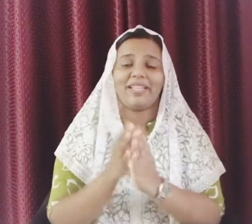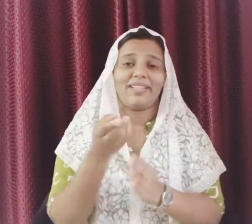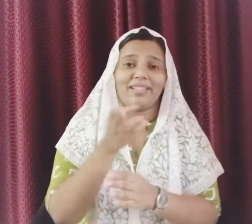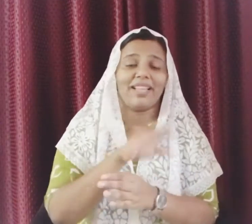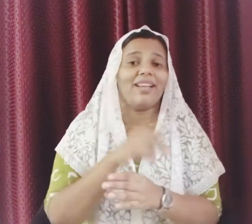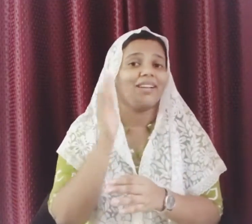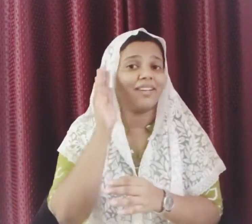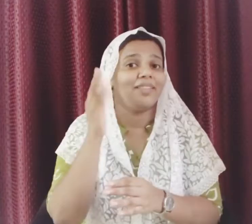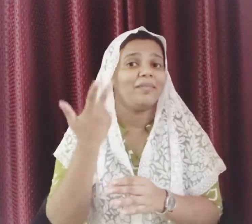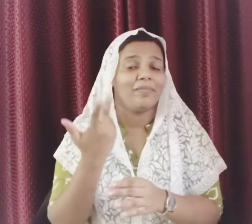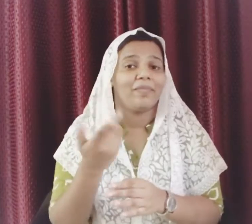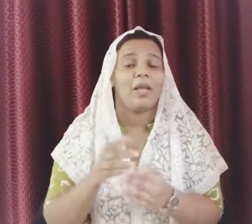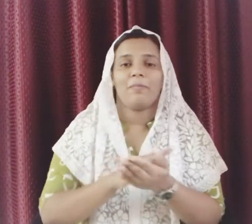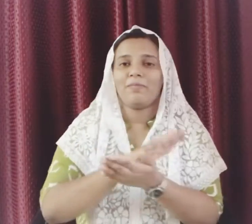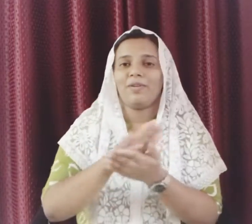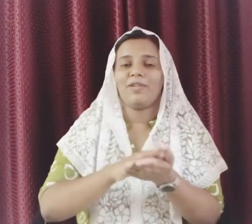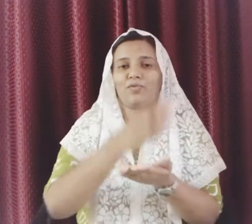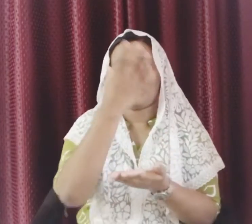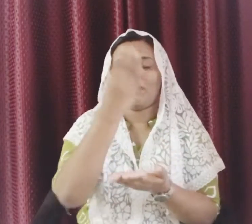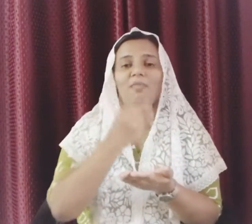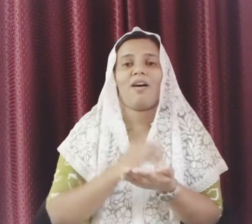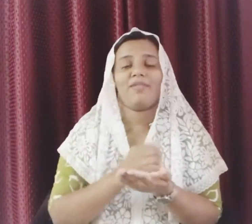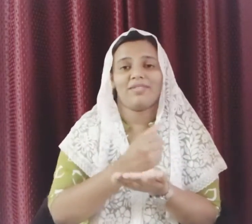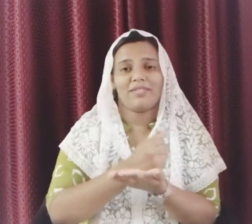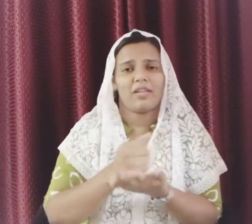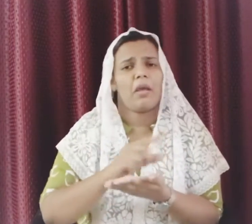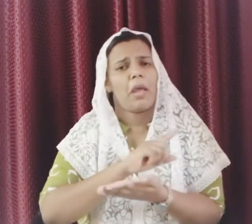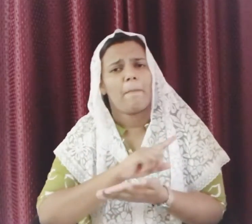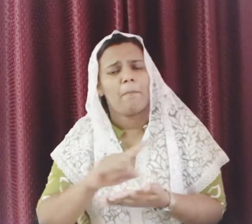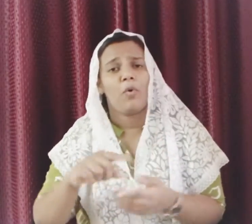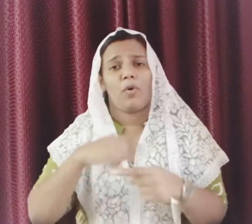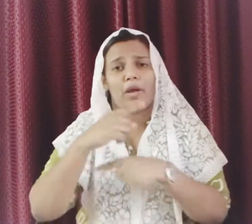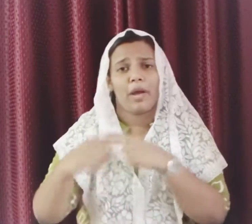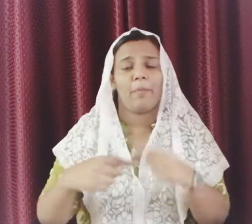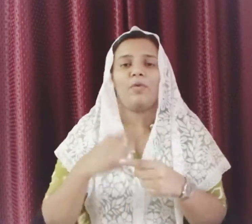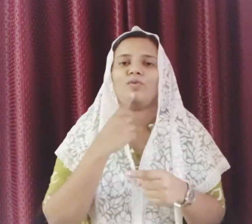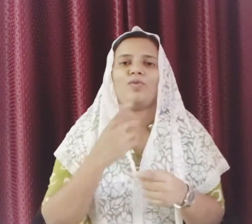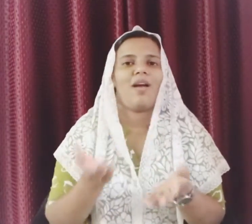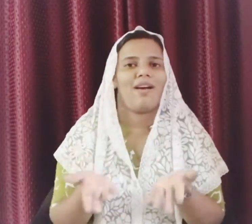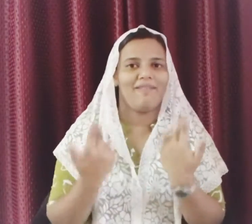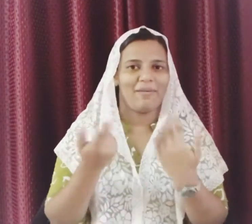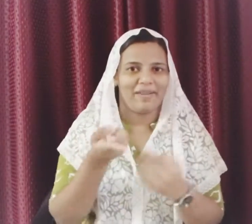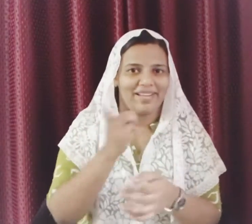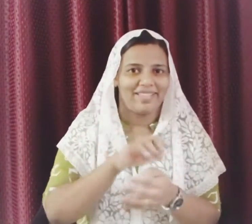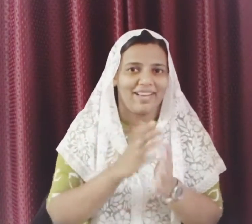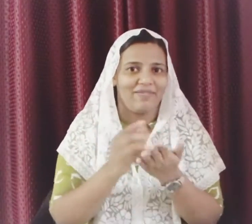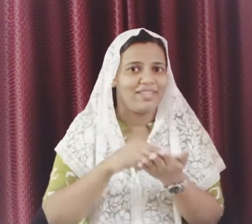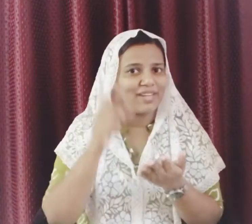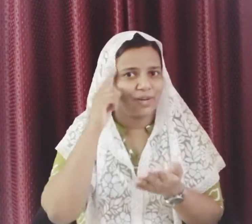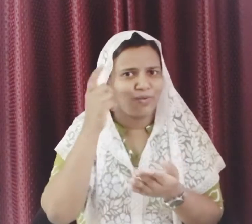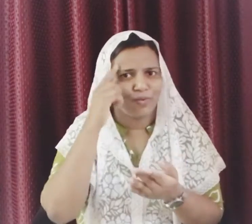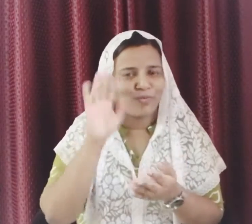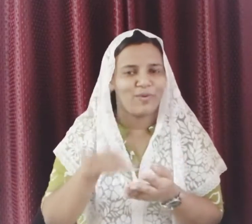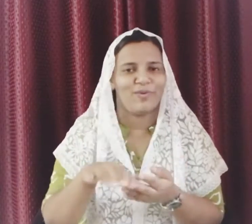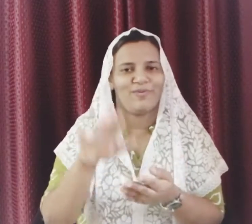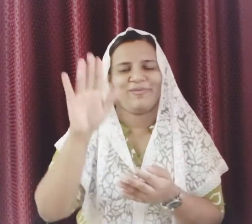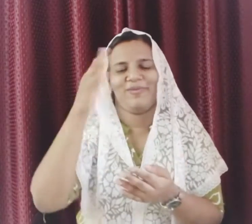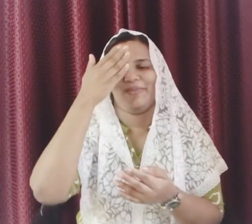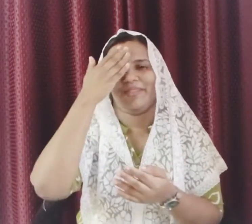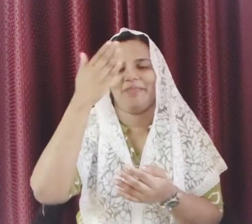കേട്ടത്, പരിശുദ്ധാത്മാവിൻ്റെ സഹായം നമുക്ക് ഏത് അവസരത്തിലും ചോദിക്കാൻ കഴിയും എന്നാണ് നമ്മൾ ഇന്നലെ കേട്ട തിരുവചനം. ഓർമ്മയുള്ളവർക്കായിട്ട് സ്തോത്രം ചെയ്യുന്നു. അപ്പോൾ